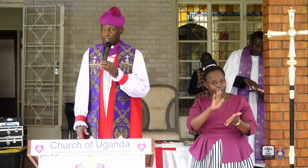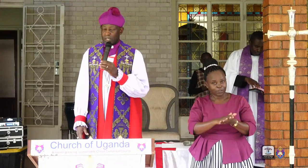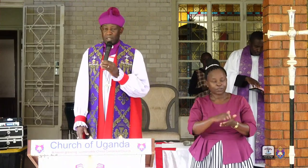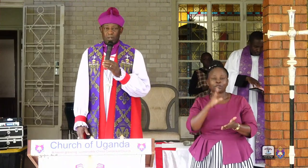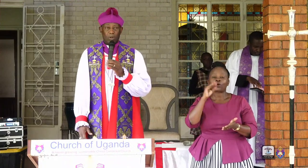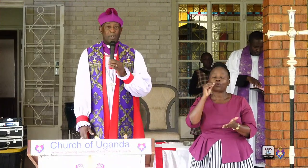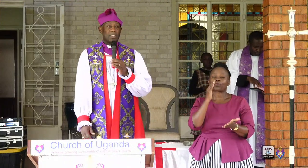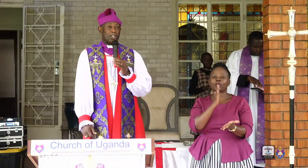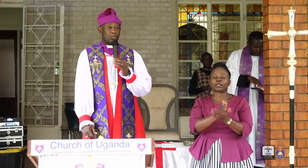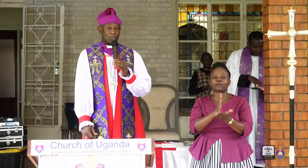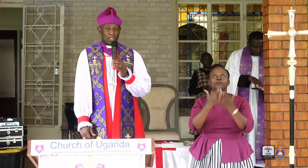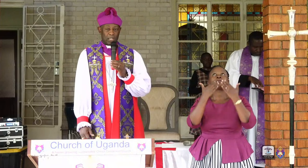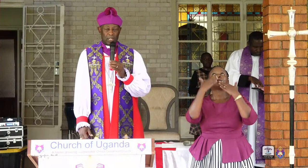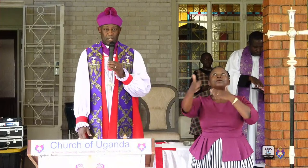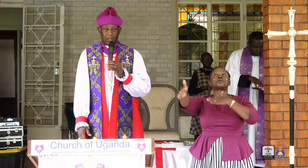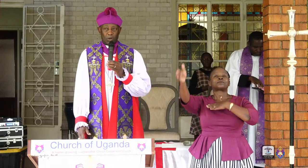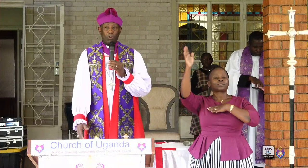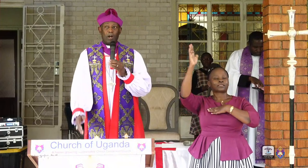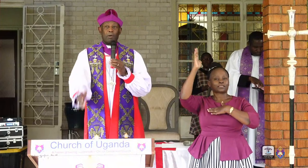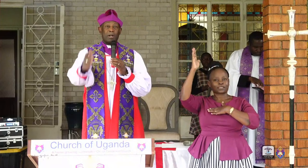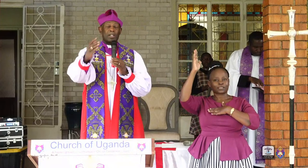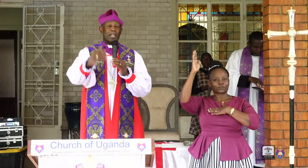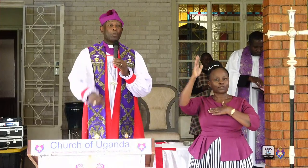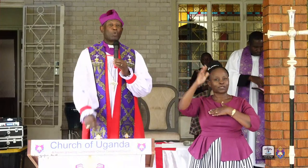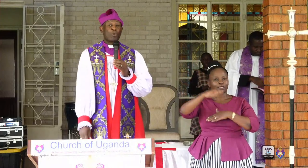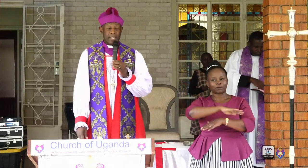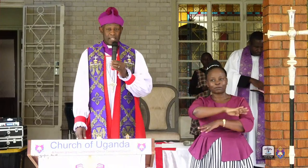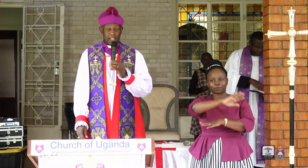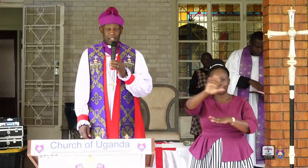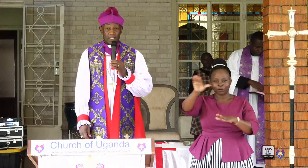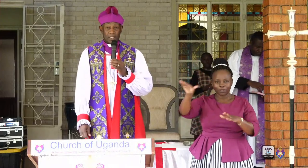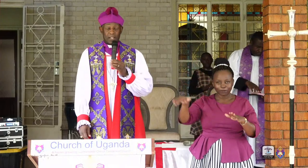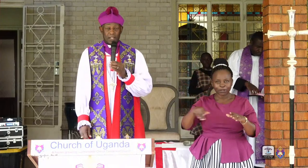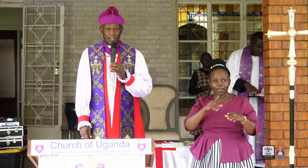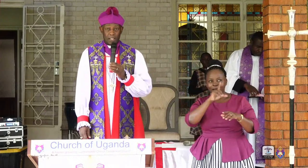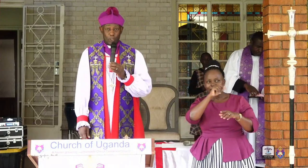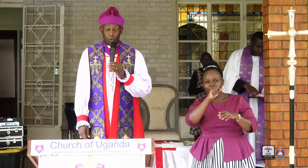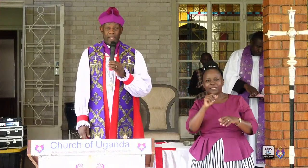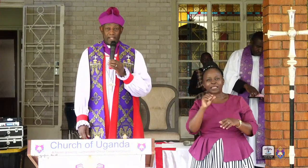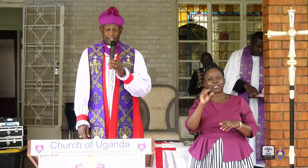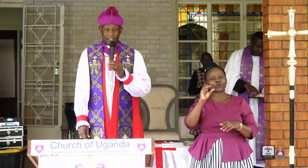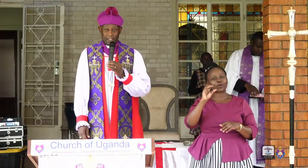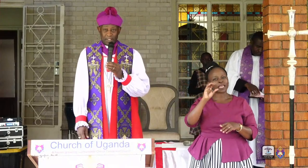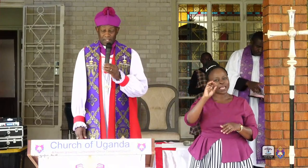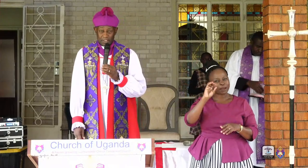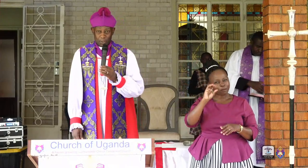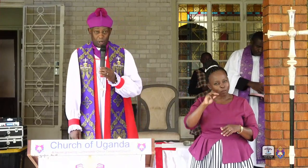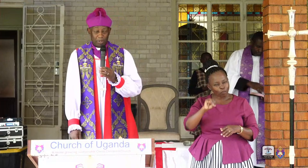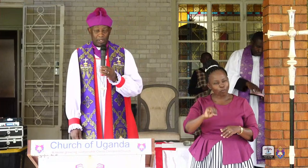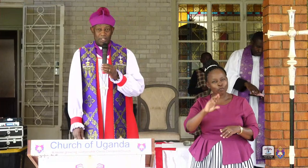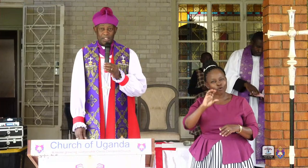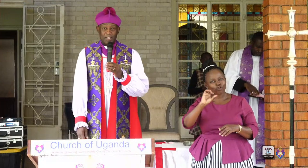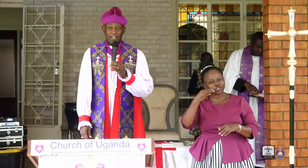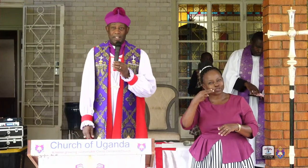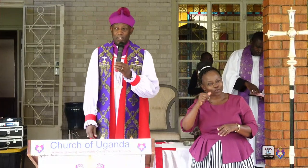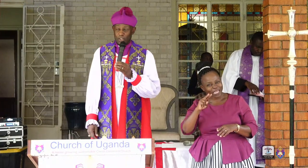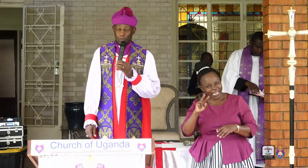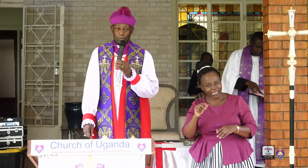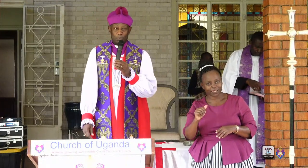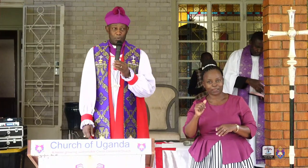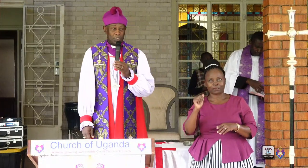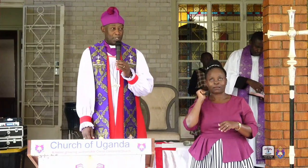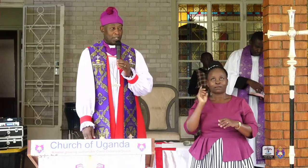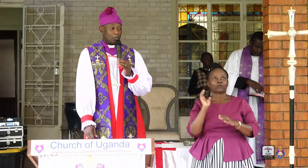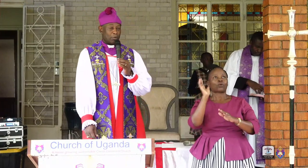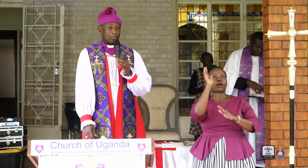amazima twebaza Katonda olwa babadde emuchwini igweng je twabadde